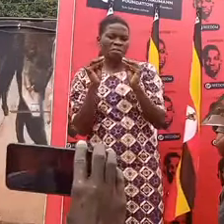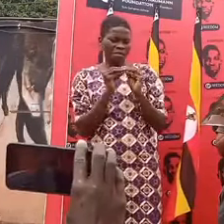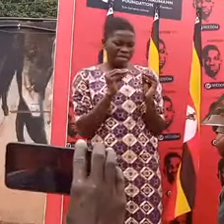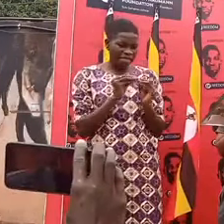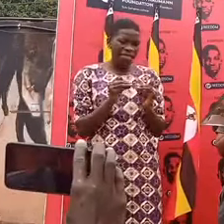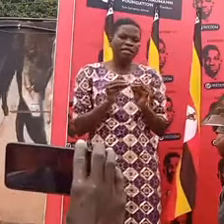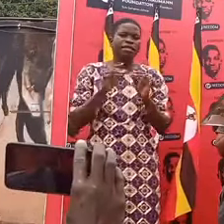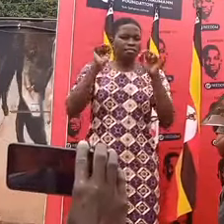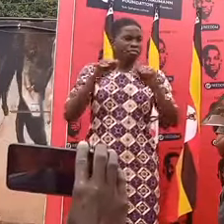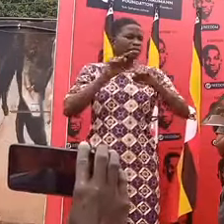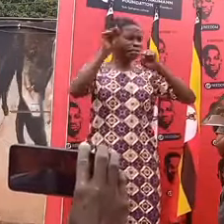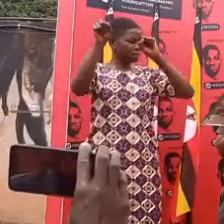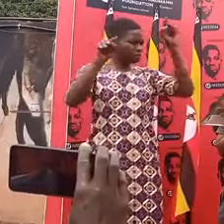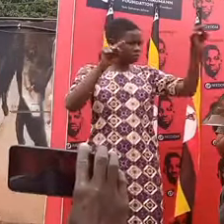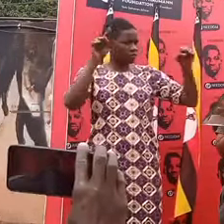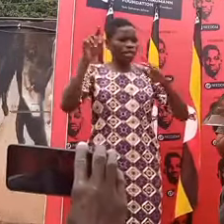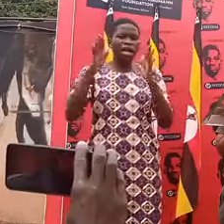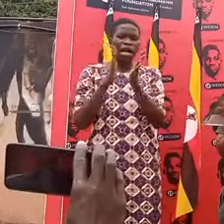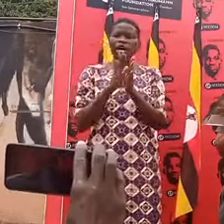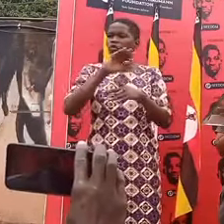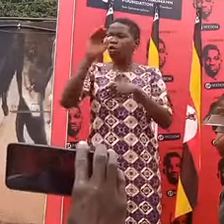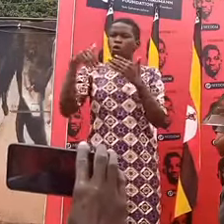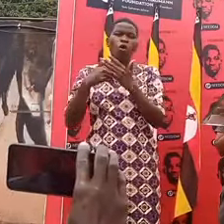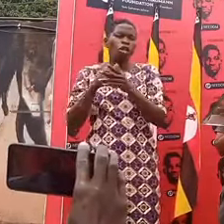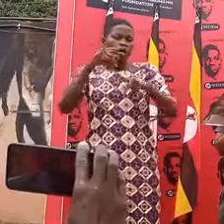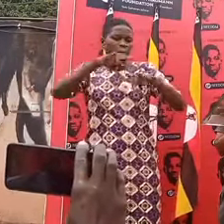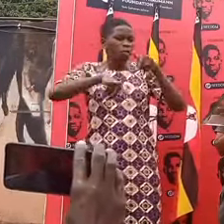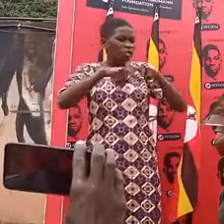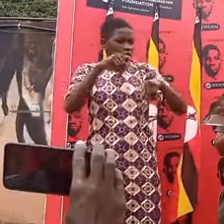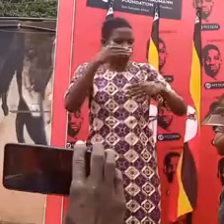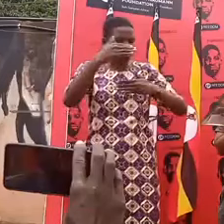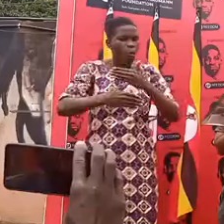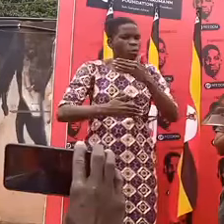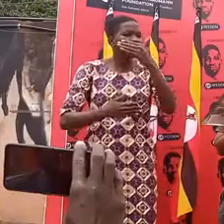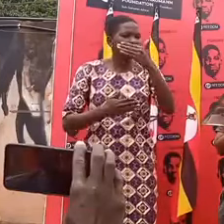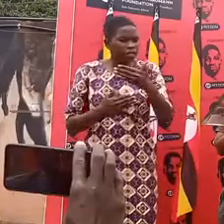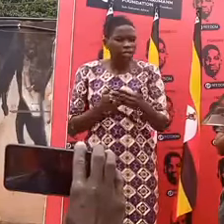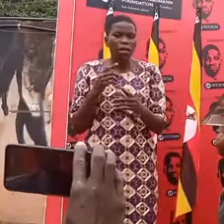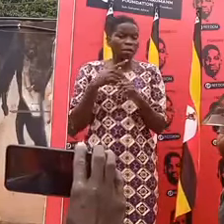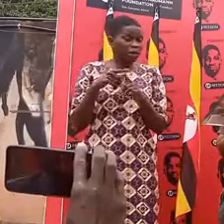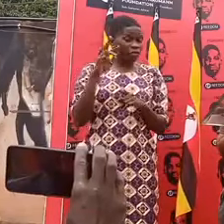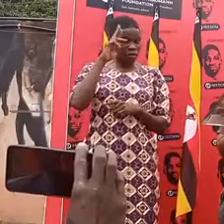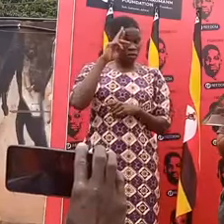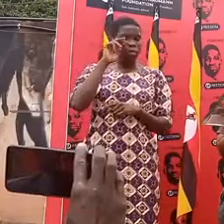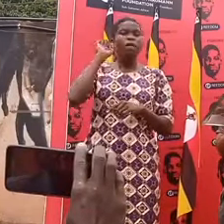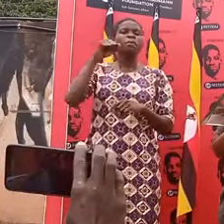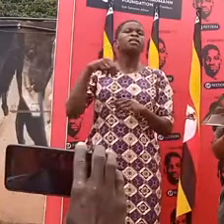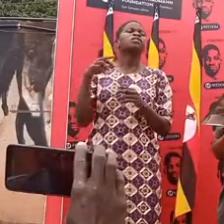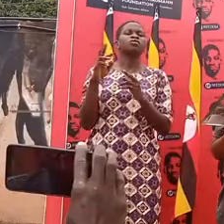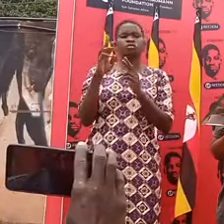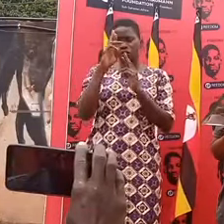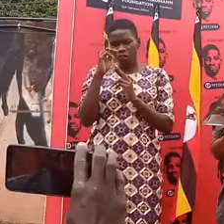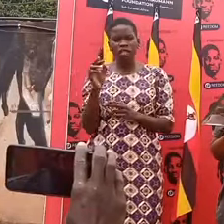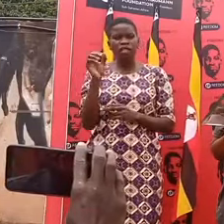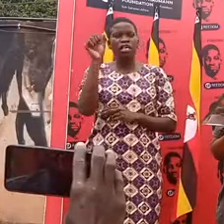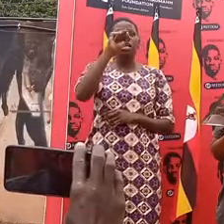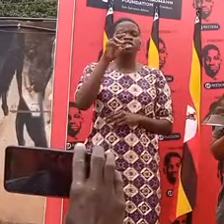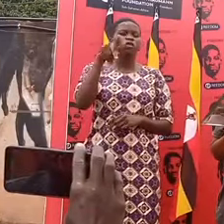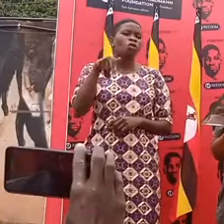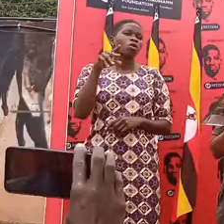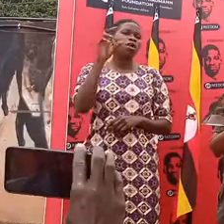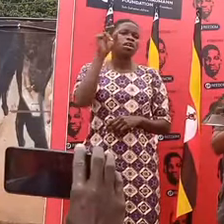all political processes while observing the SOP. Thank you very much.